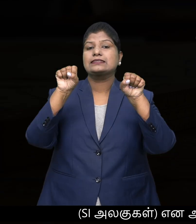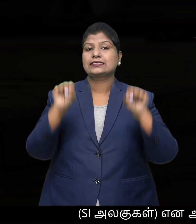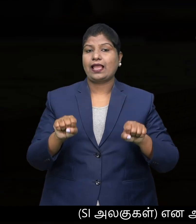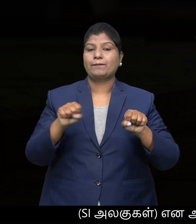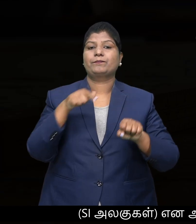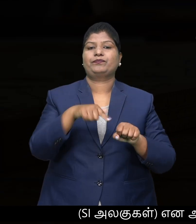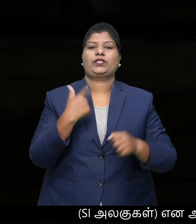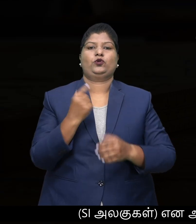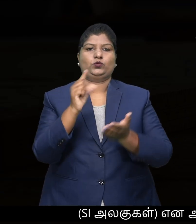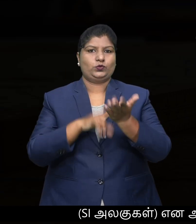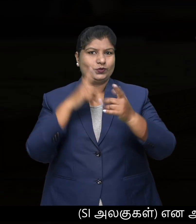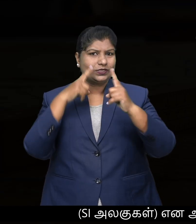அலகுகள் என அழைக்கப்படுகிறது.